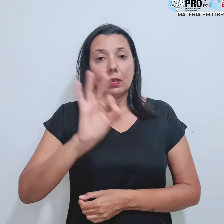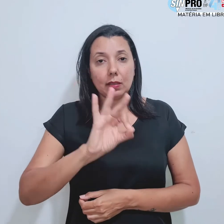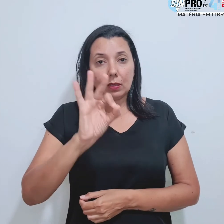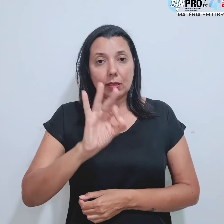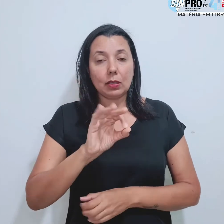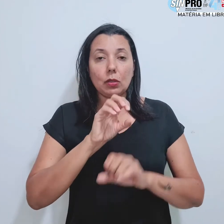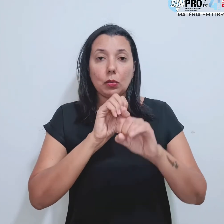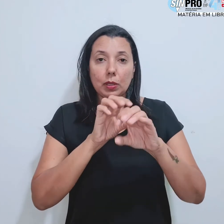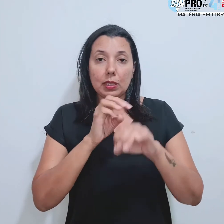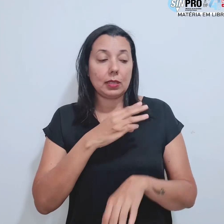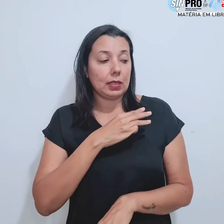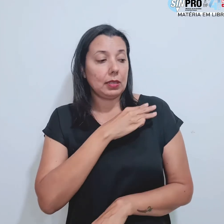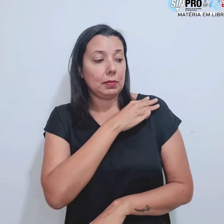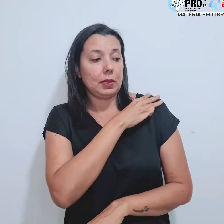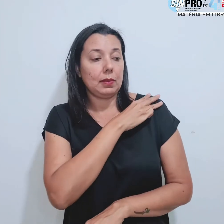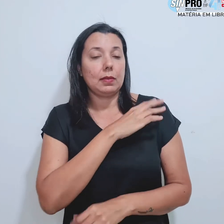15% o ensino médio,